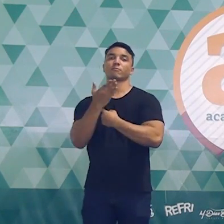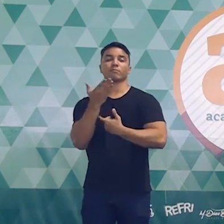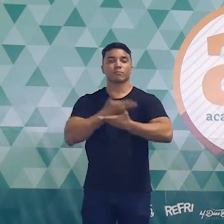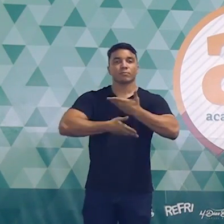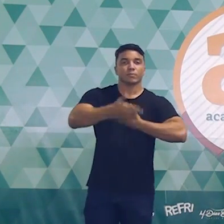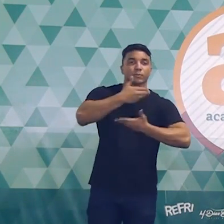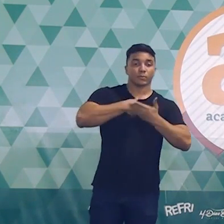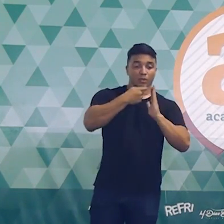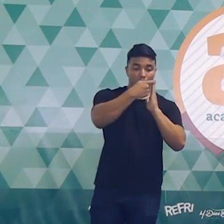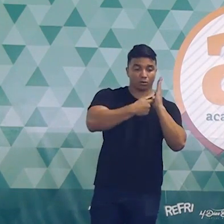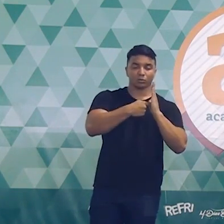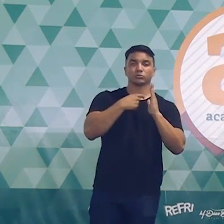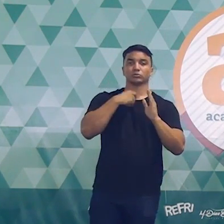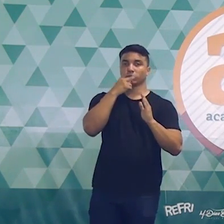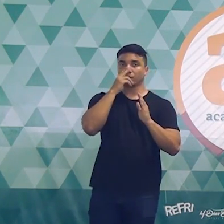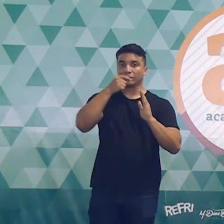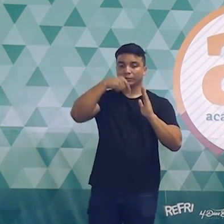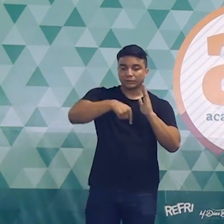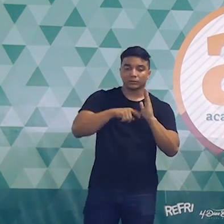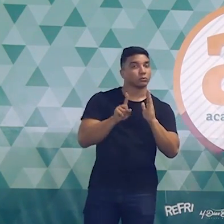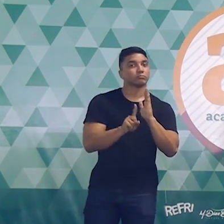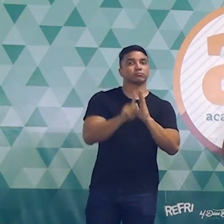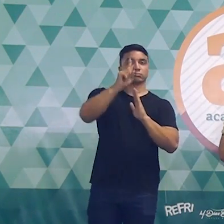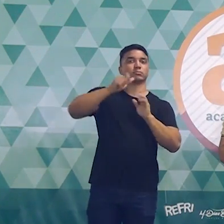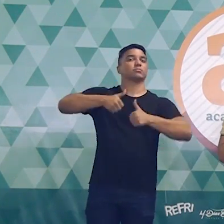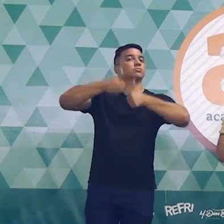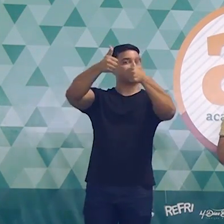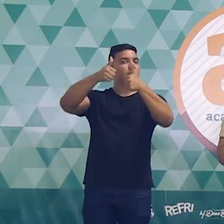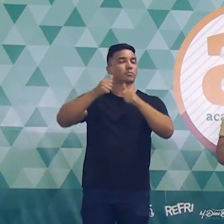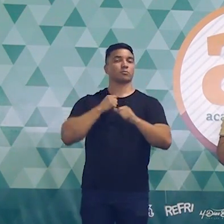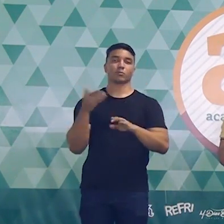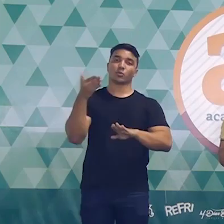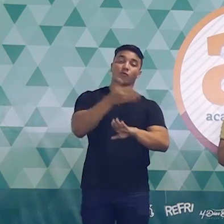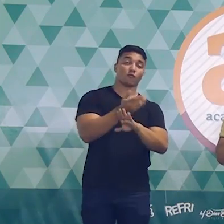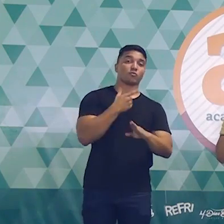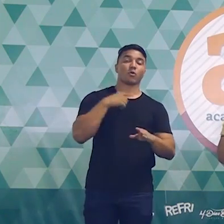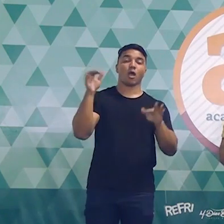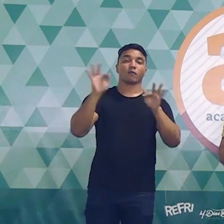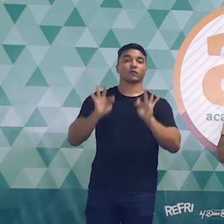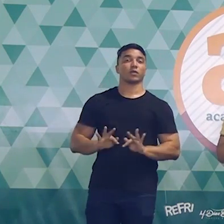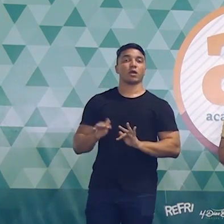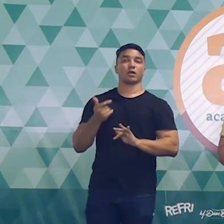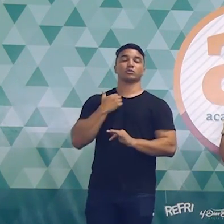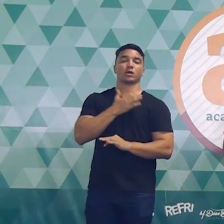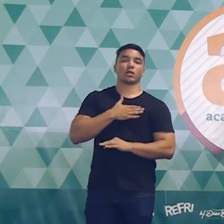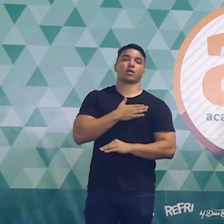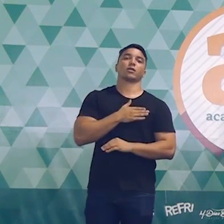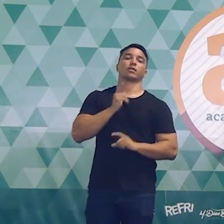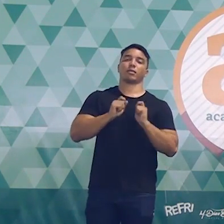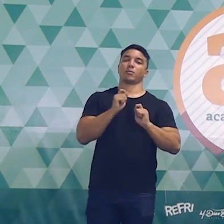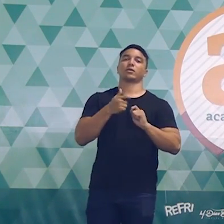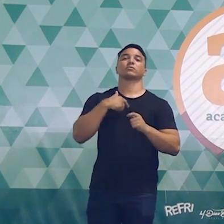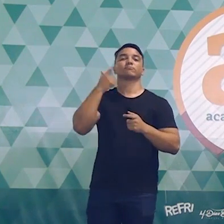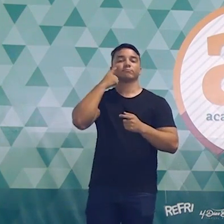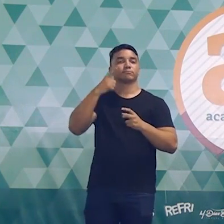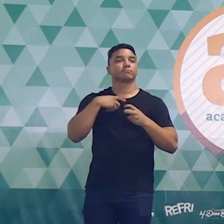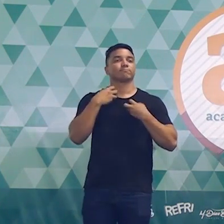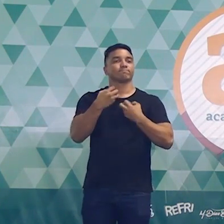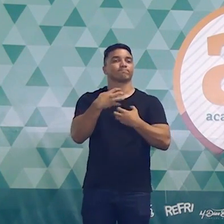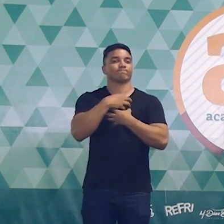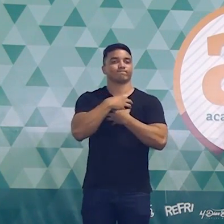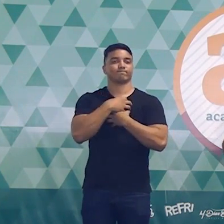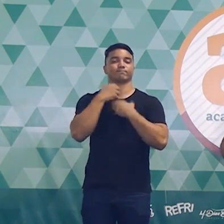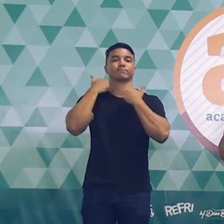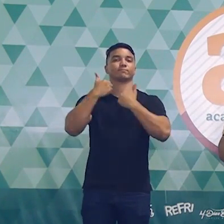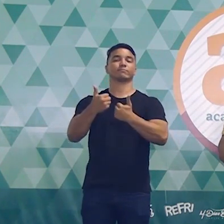vocês, para que a redação não puxe para baixo, puxe para cima. Venho para cá com muita alegria, com muita felicidade. Fico muito honrado de ter a